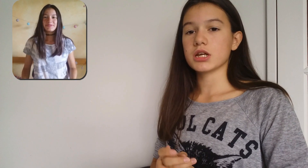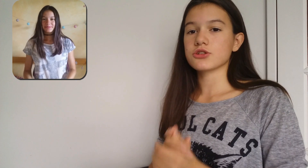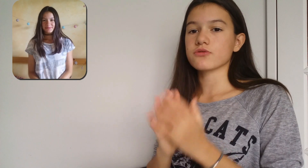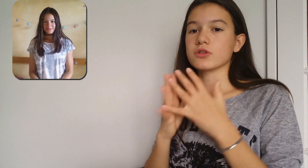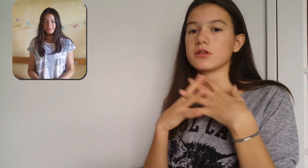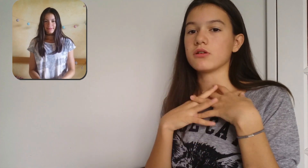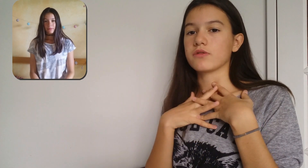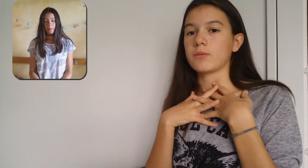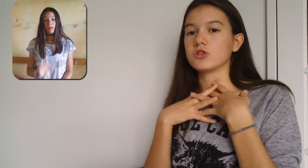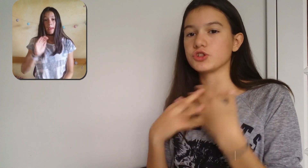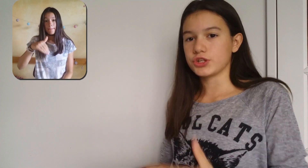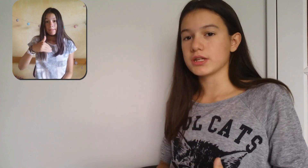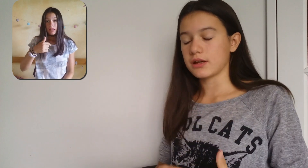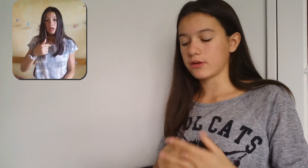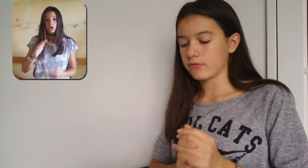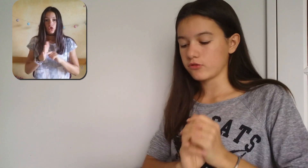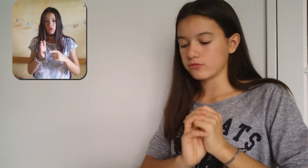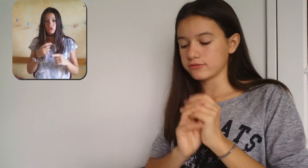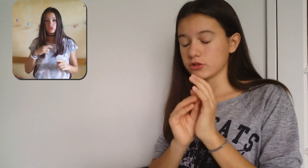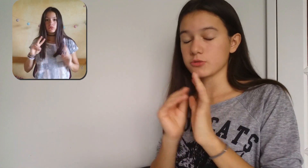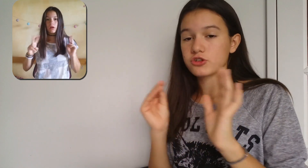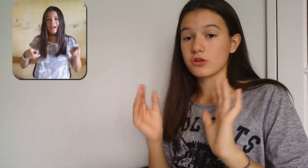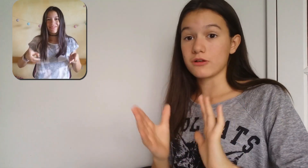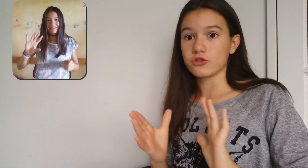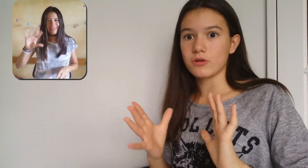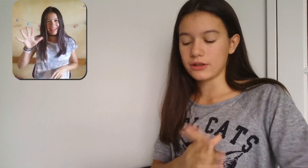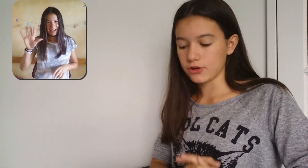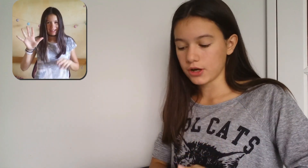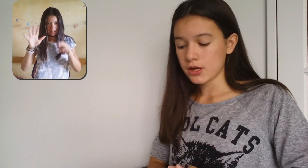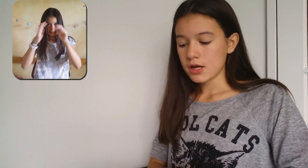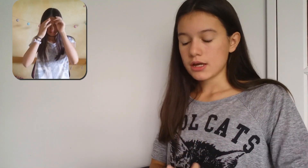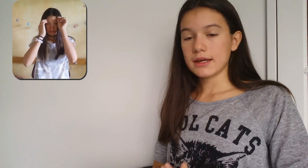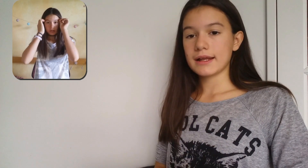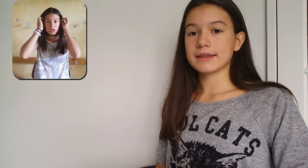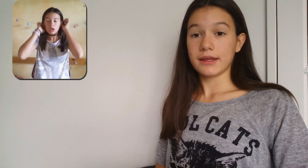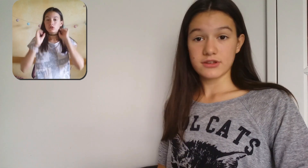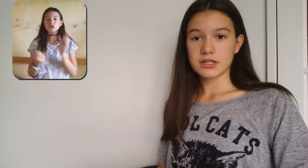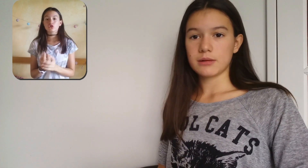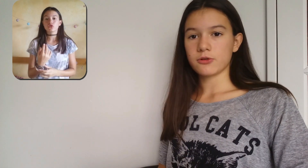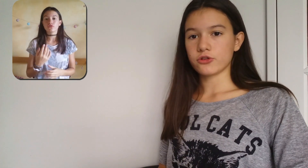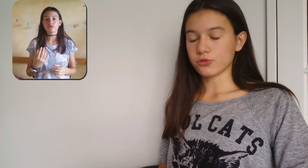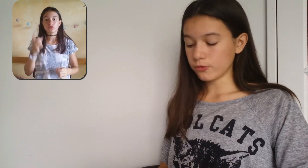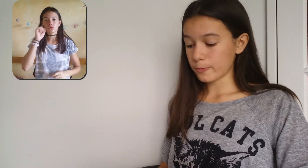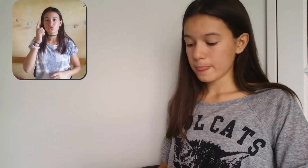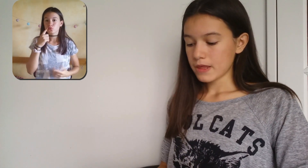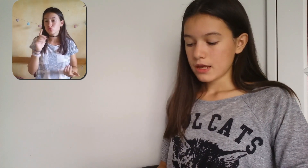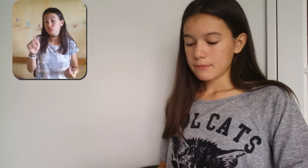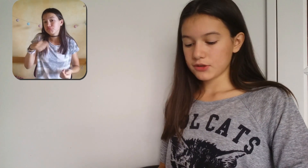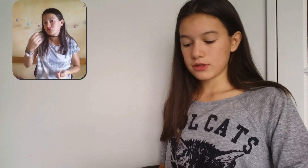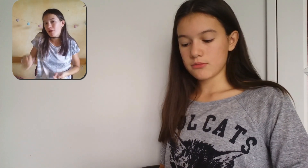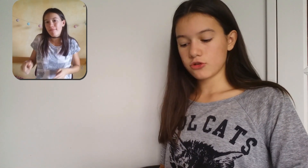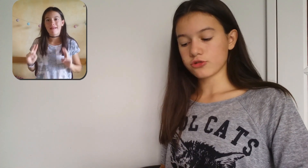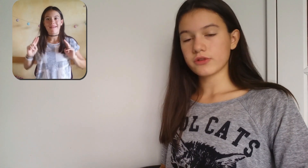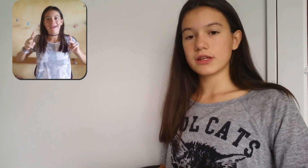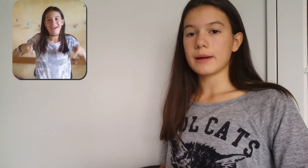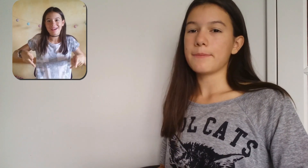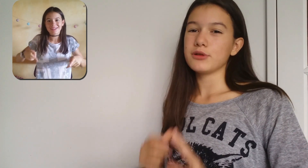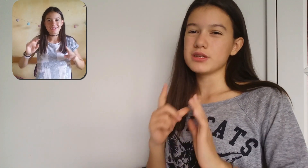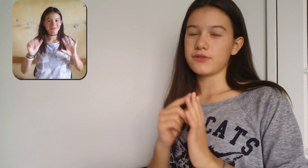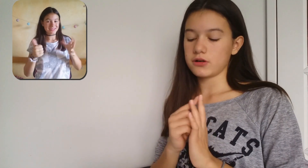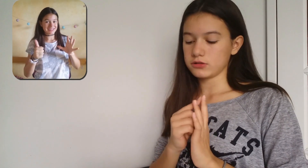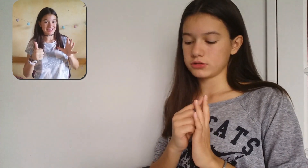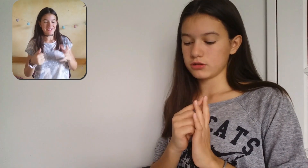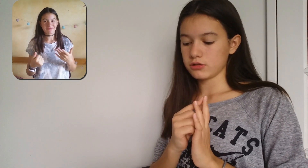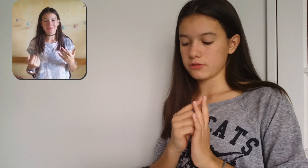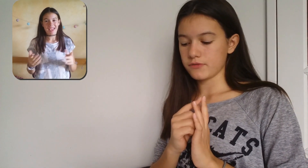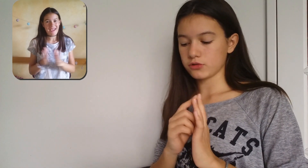Donc déjà je trouve que c'est une langue vraiment géniale, vraiment franchement je l'adore et elle est très facile à apprendre je trouve. Personnellement je trouve qu'il y a peu